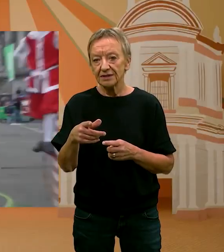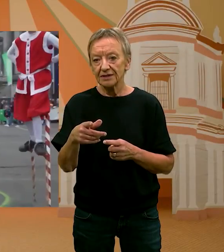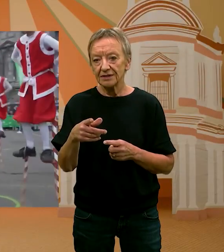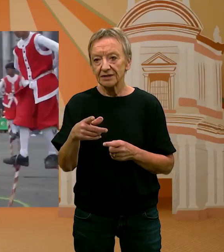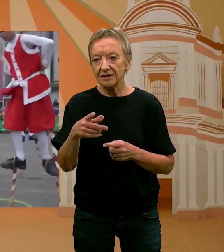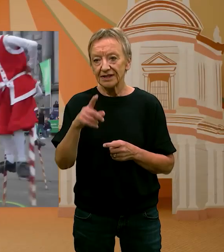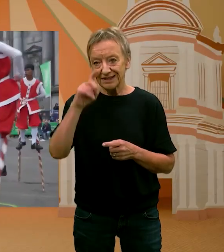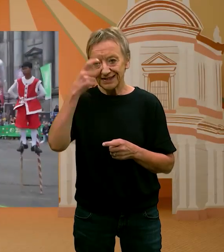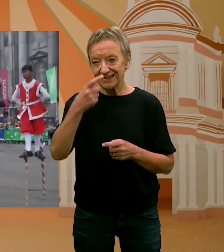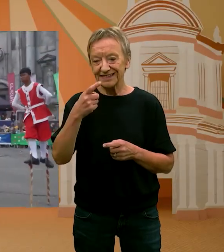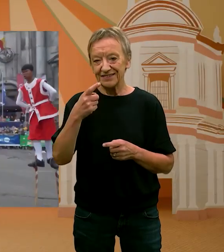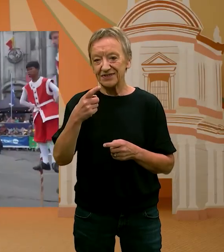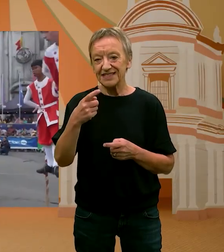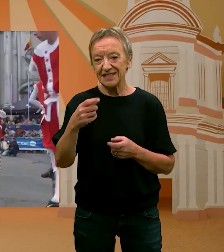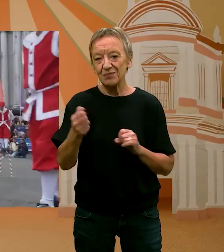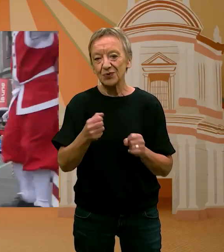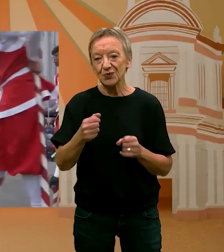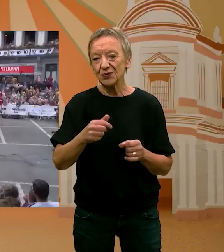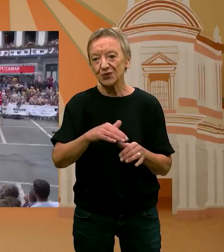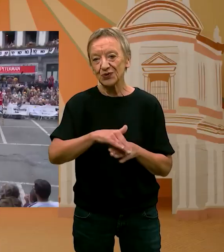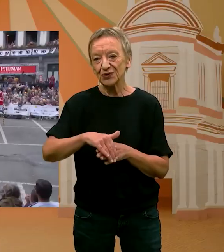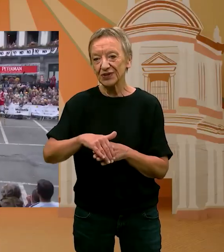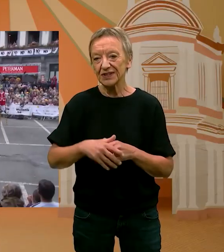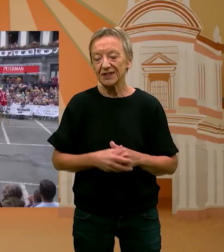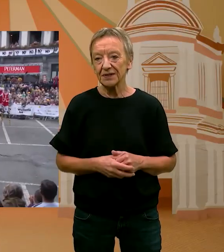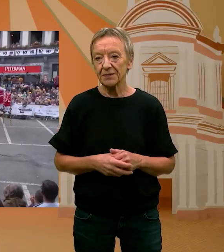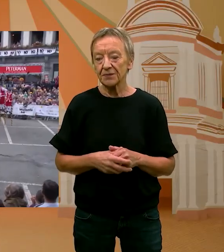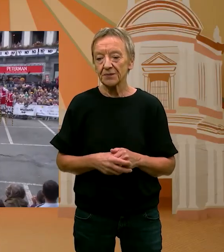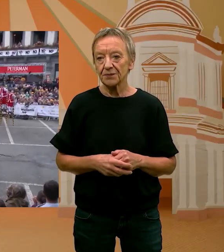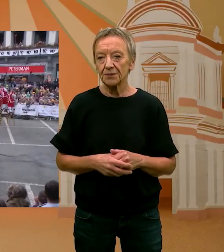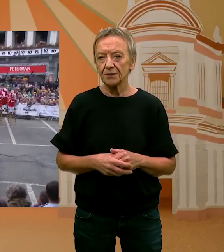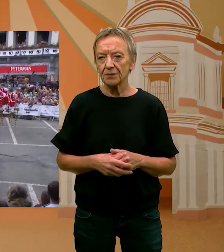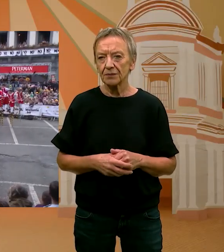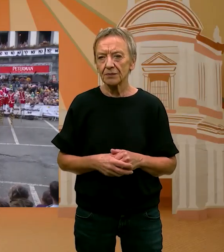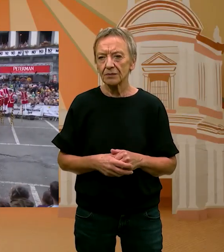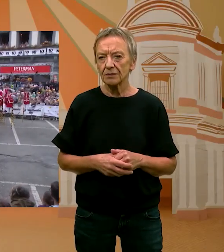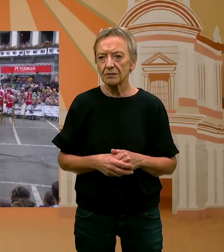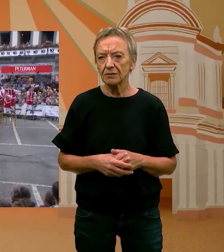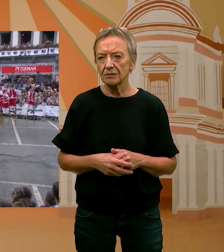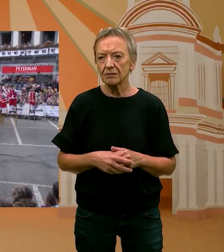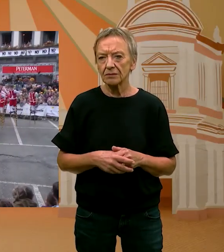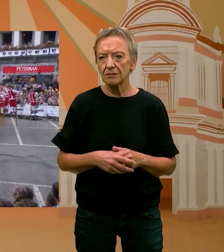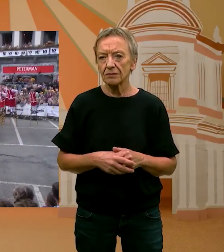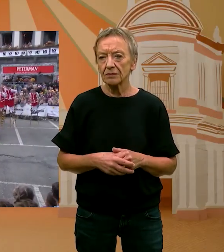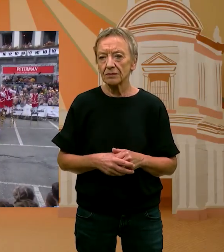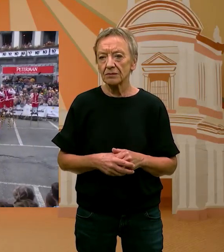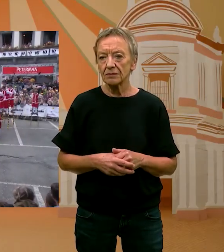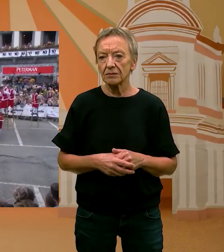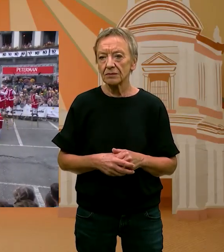carrure. Voilà. Alice, une charge, ça se gère comment quand on est sur les échasses? C'est vraiment un moment où on se dit ok, on reprend du boost en